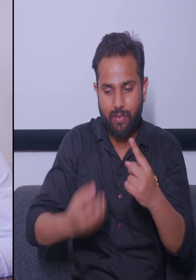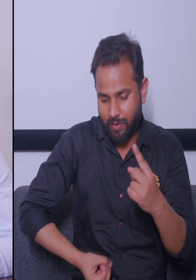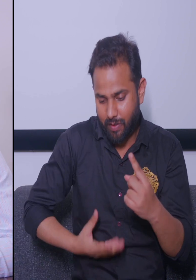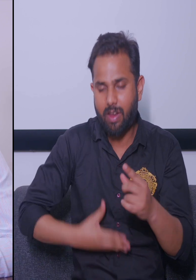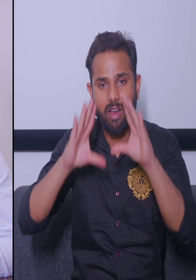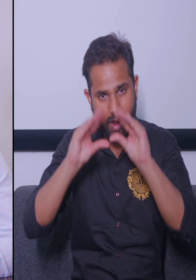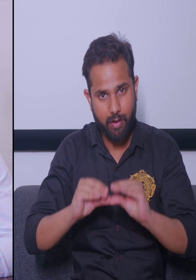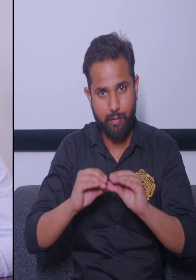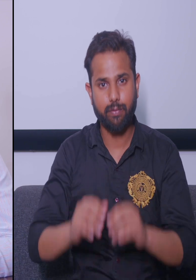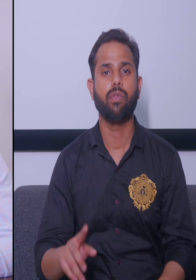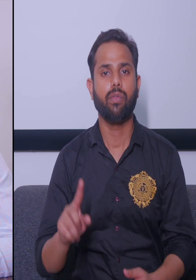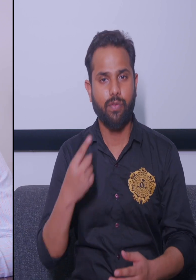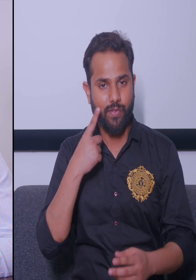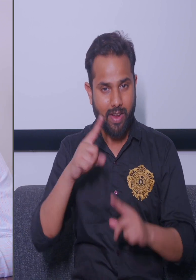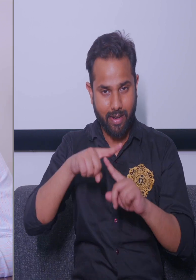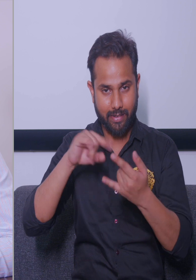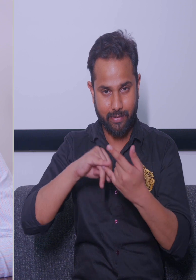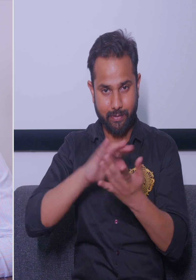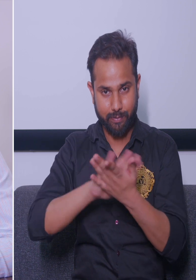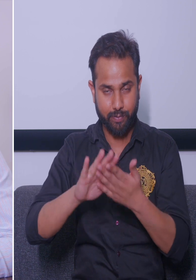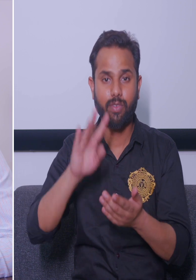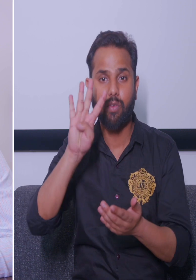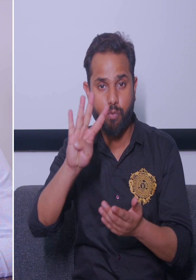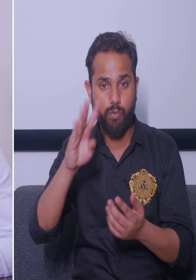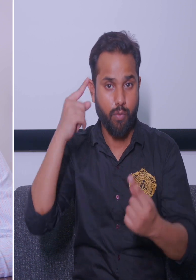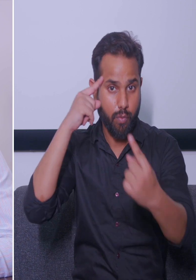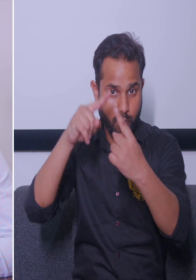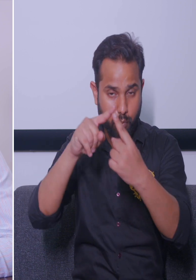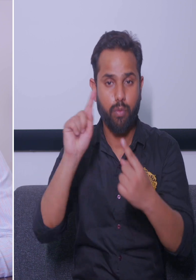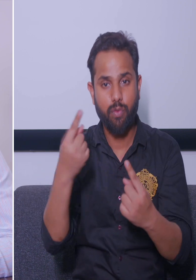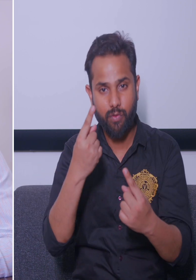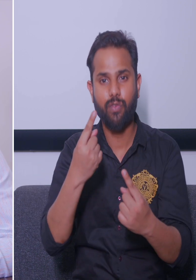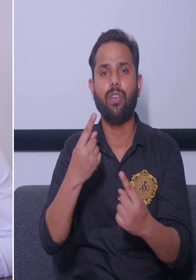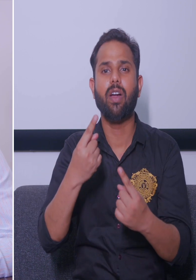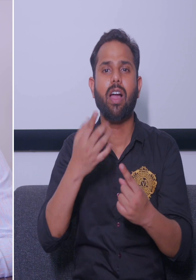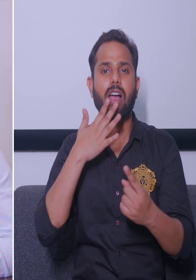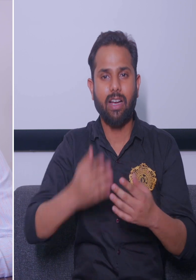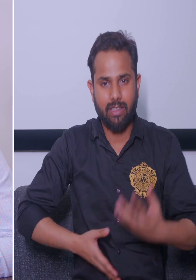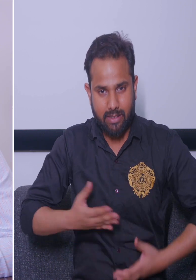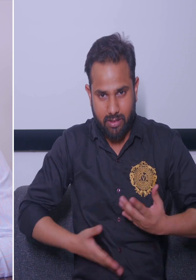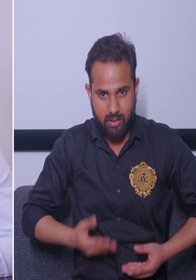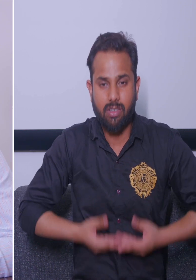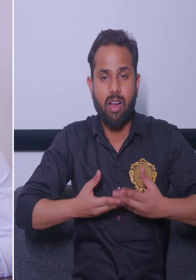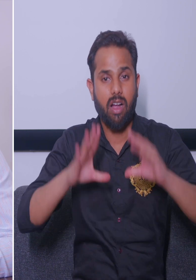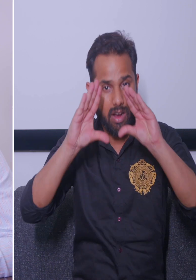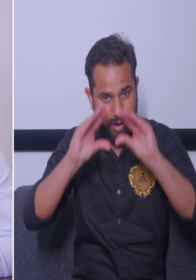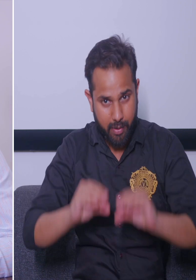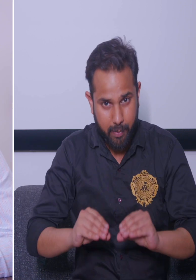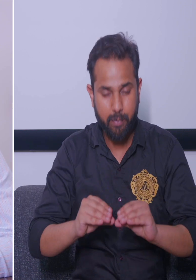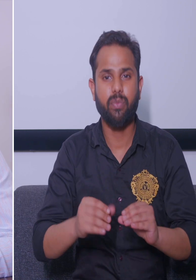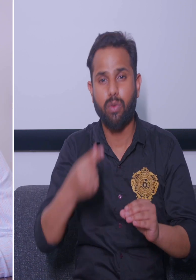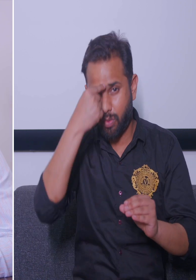प्रोडक्शन को कम करना। ट्रीटमेंट के 4 गोल्स होते हैं, जिसमें लीजन को हील करना, एसिड प्रोडक्शन को कम